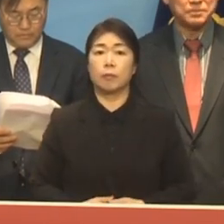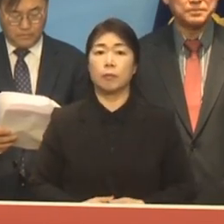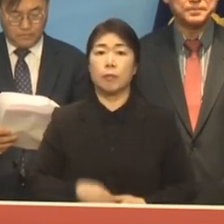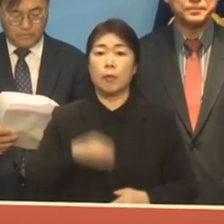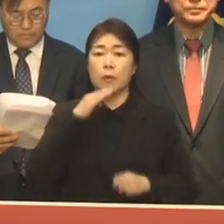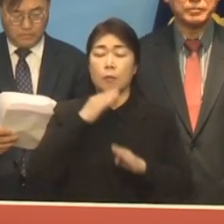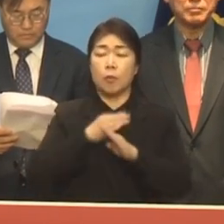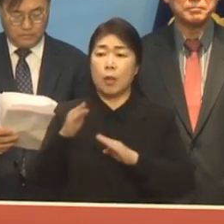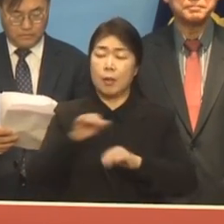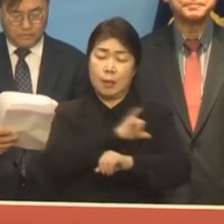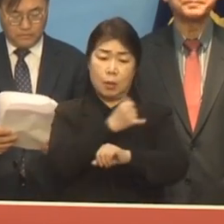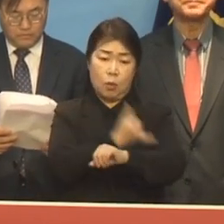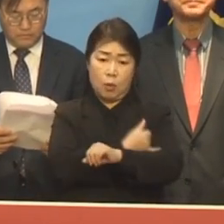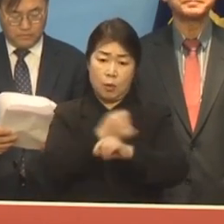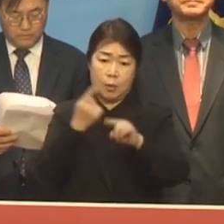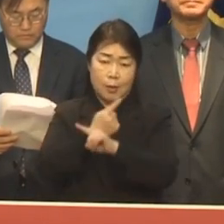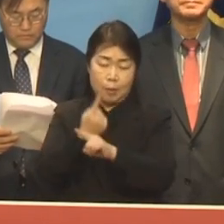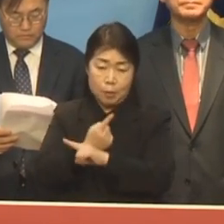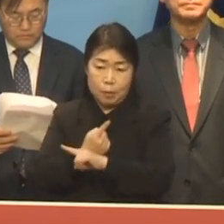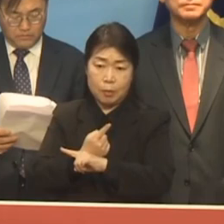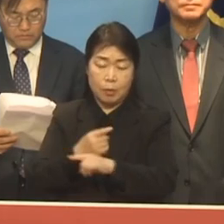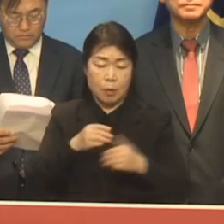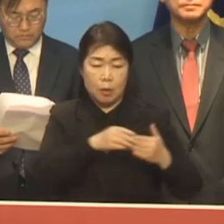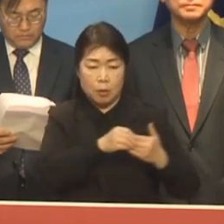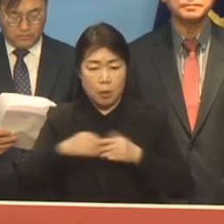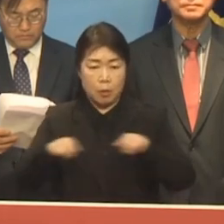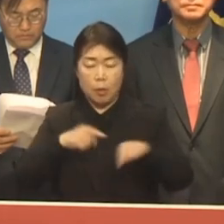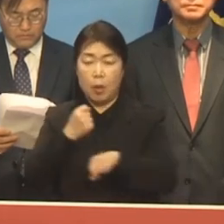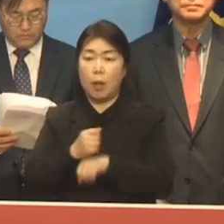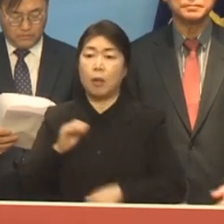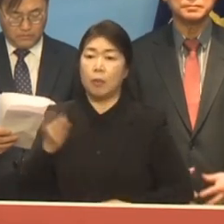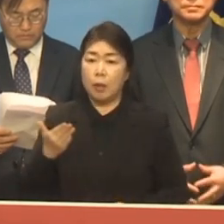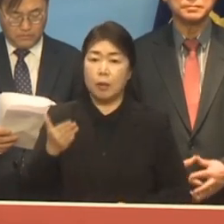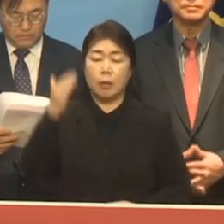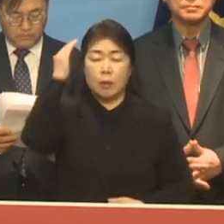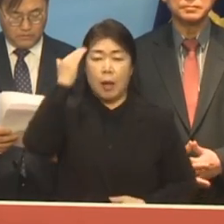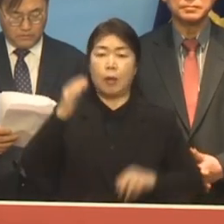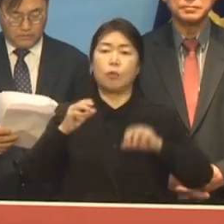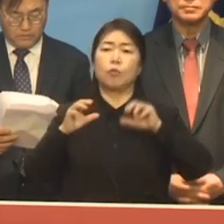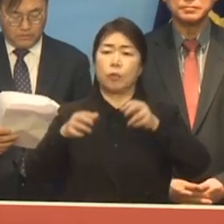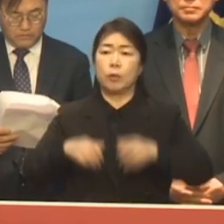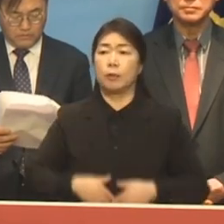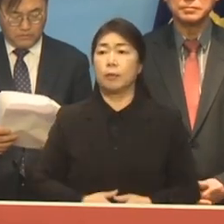북한인권 개선을 선도해야 할 대한민국이